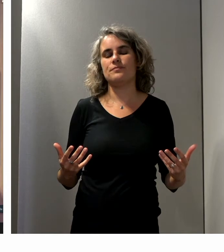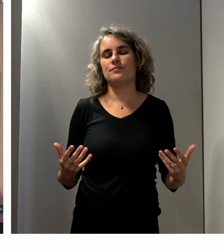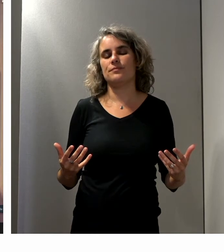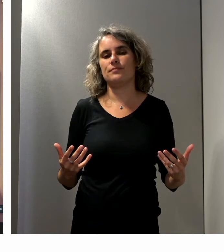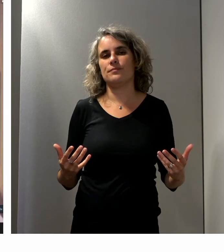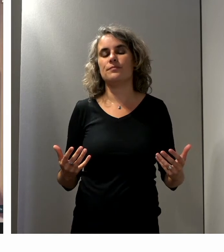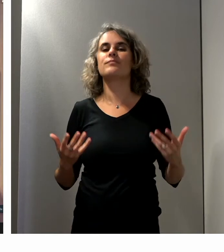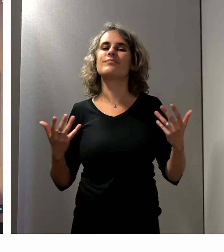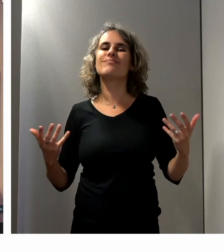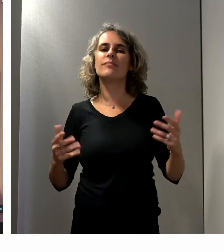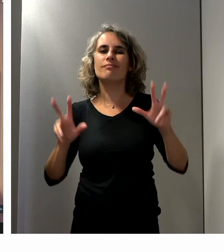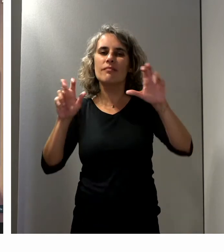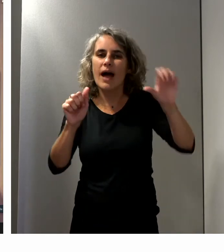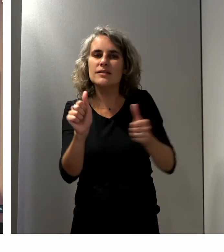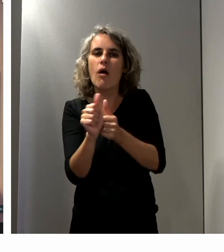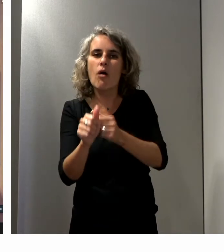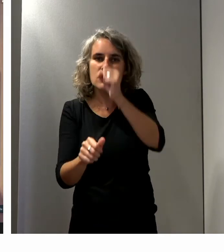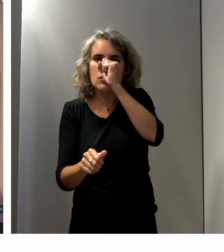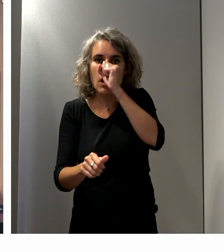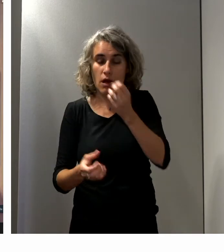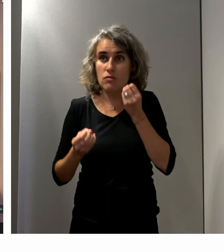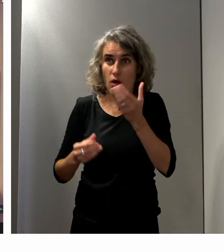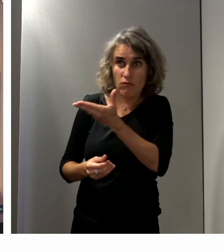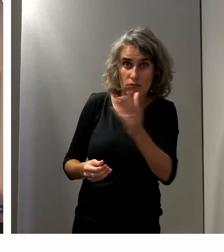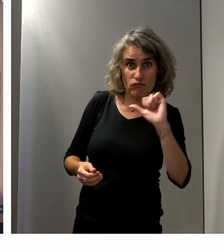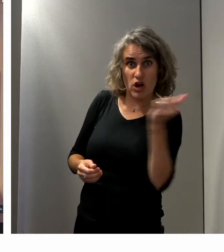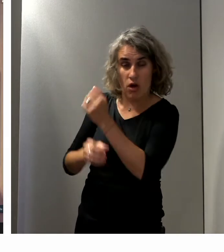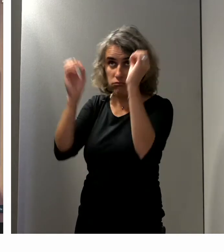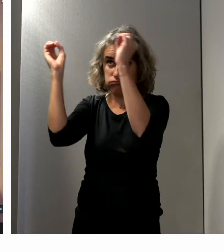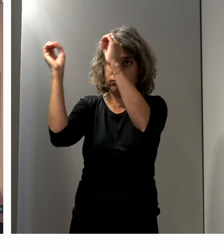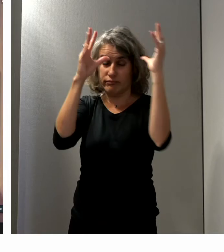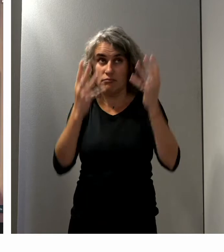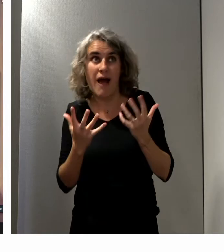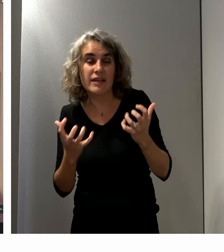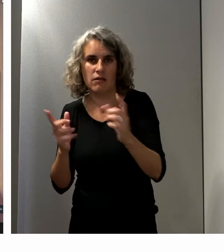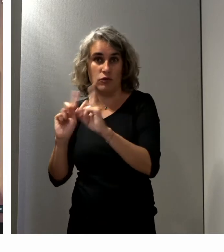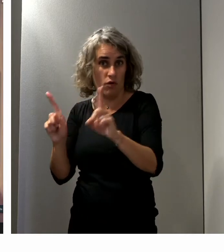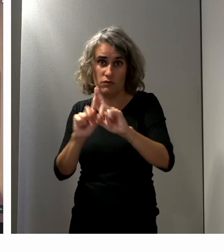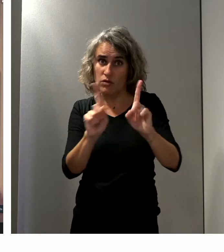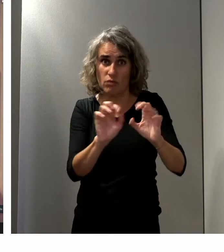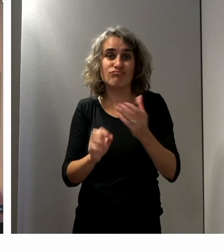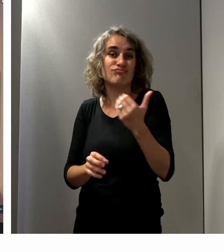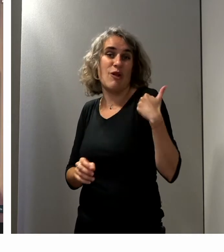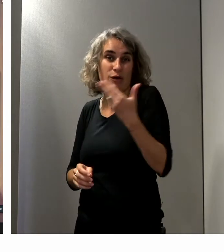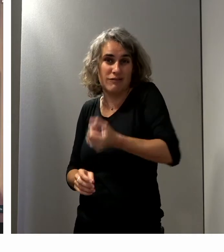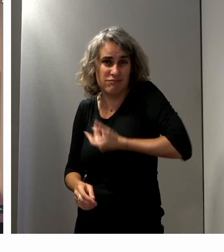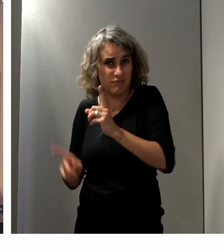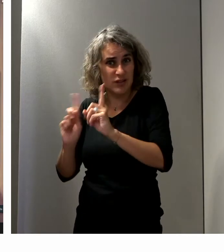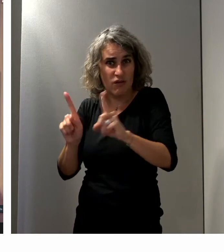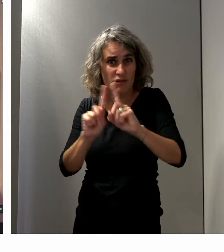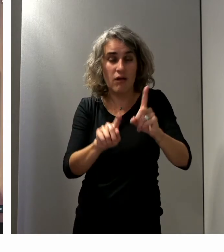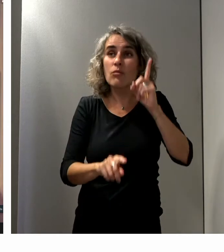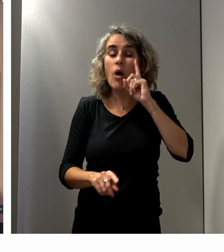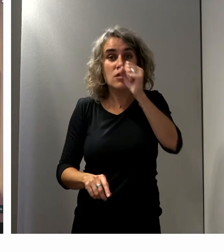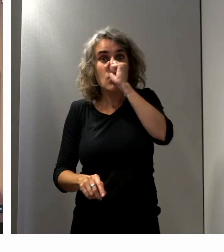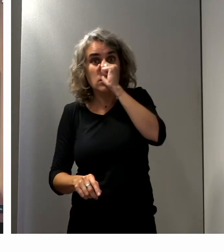parlons, lorsqu'on parle d'assistance sexuelle, les attentes sont souvent différentes selon les personnes. Tout à l'heure, vous l'aviez dit, parce que la sexualité,